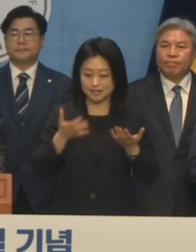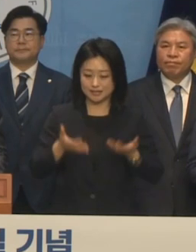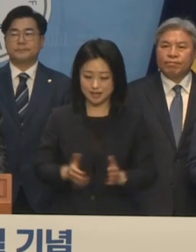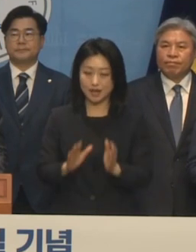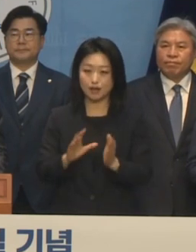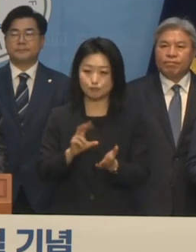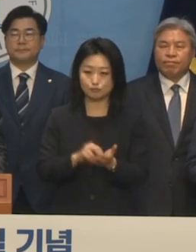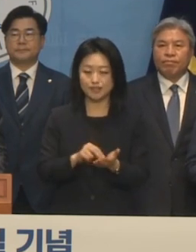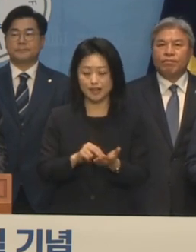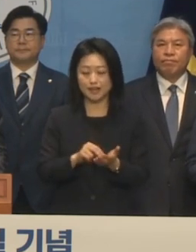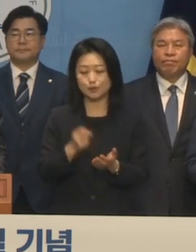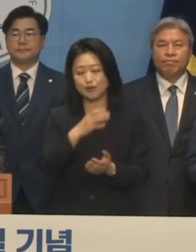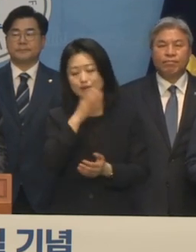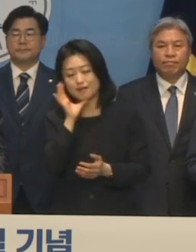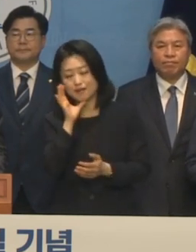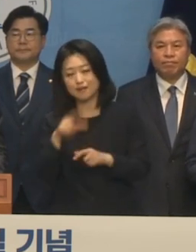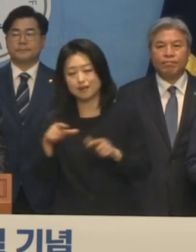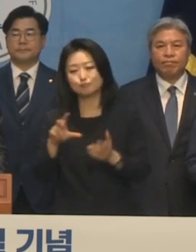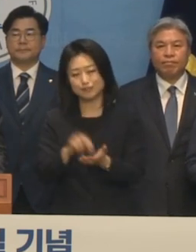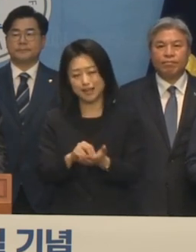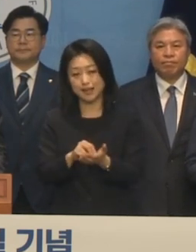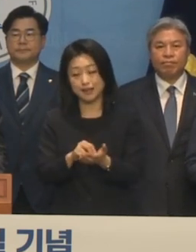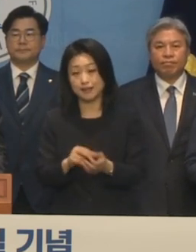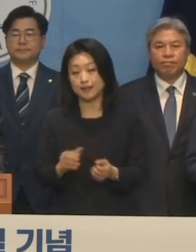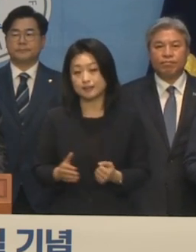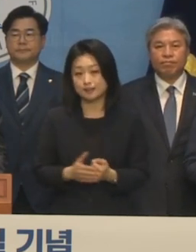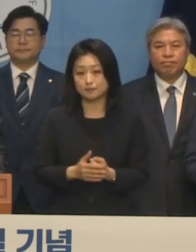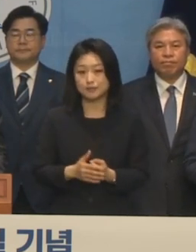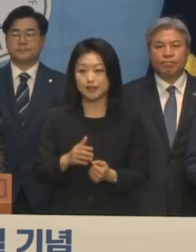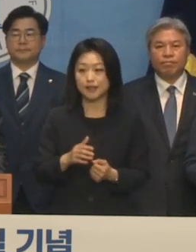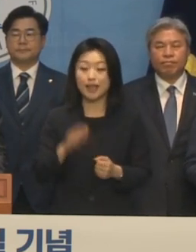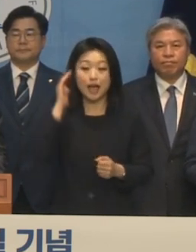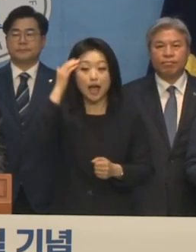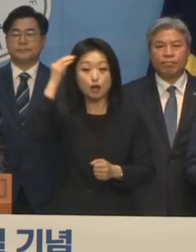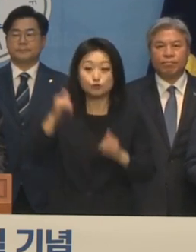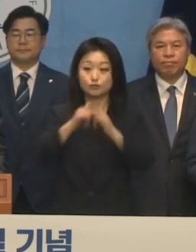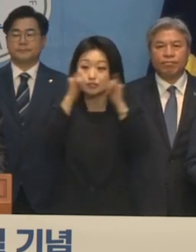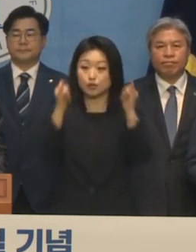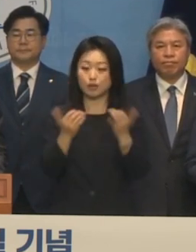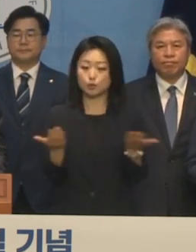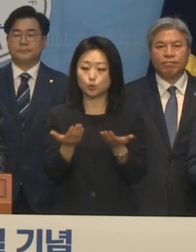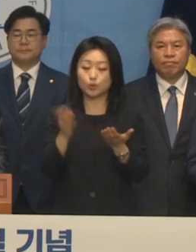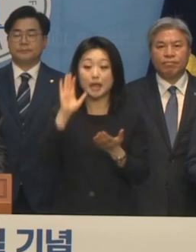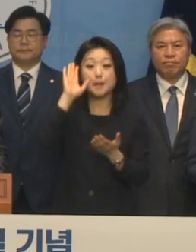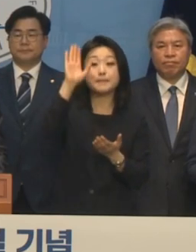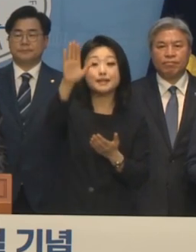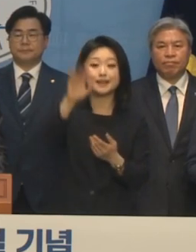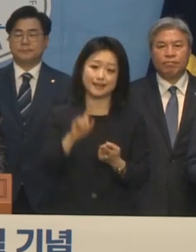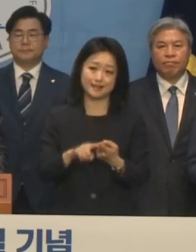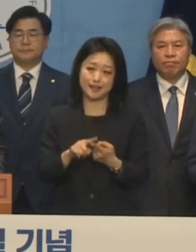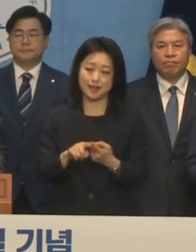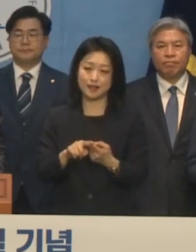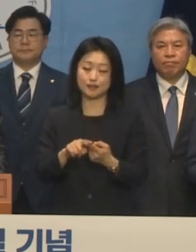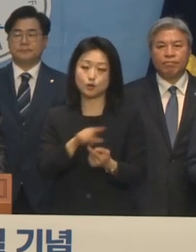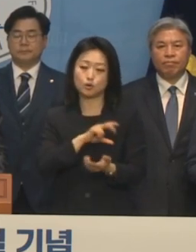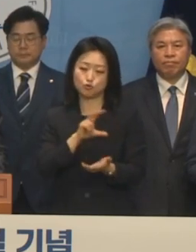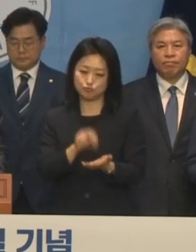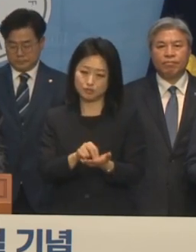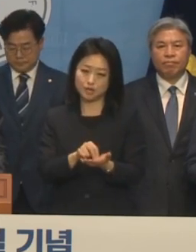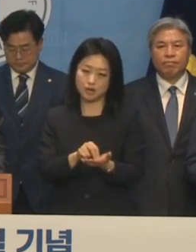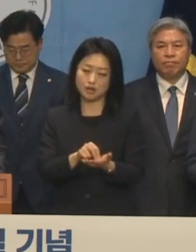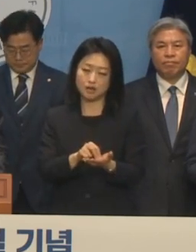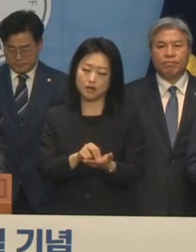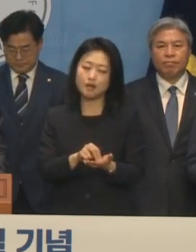고령화, 산업구조의 대전환 등에 맞춰서 한국 사회의 노동의 미래과제, 미래의 노동과제가